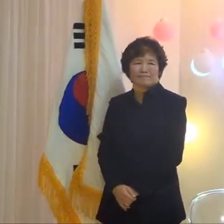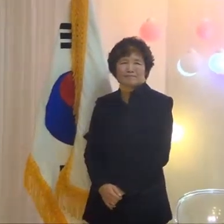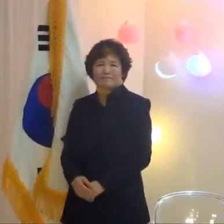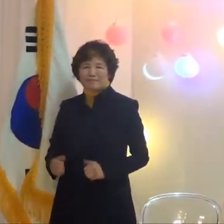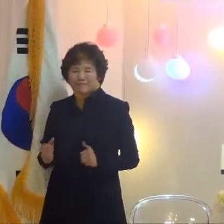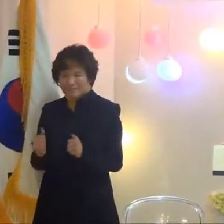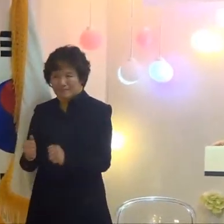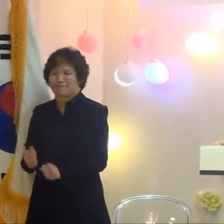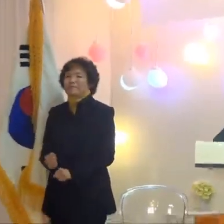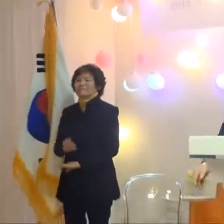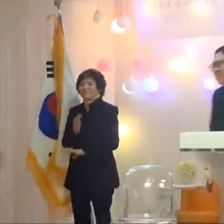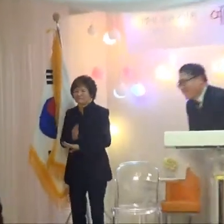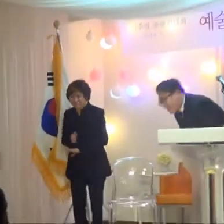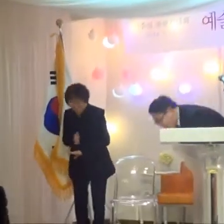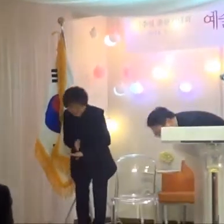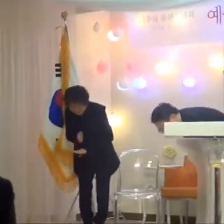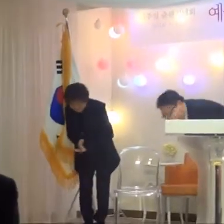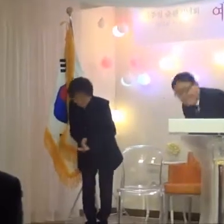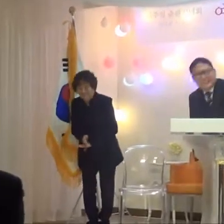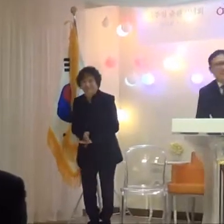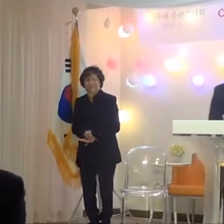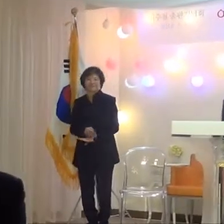열심히 하겠습니다. 감사합니다.